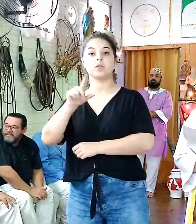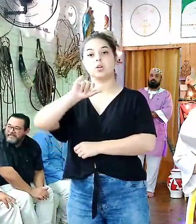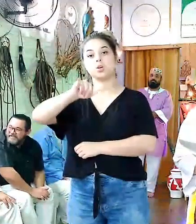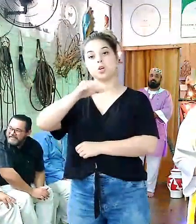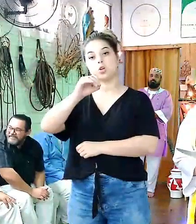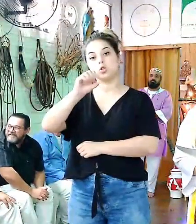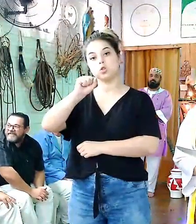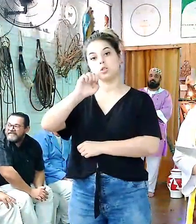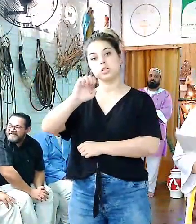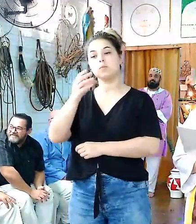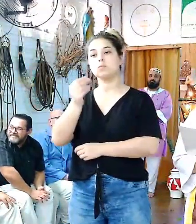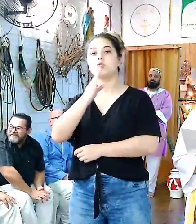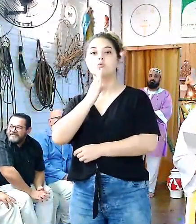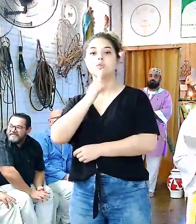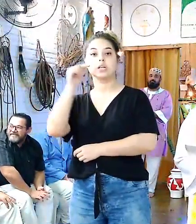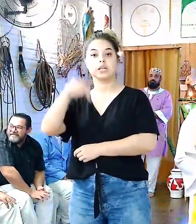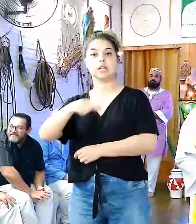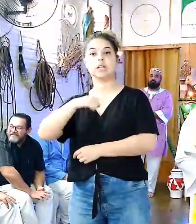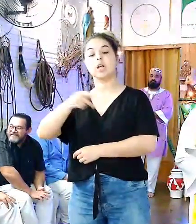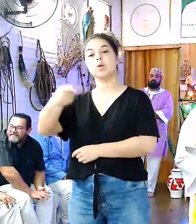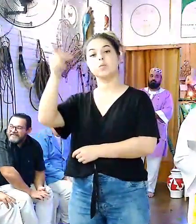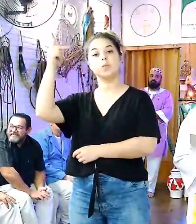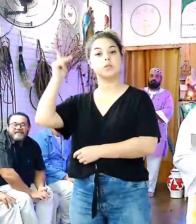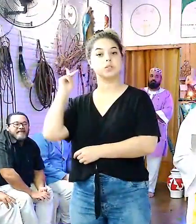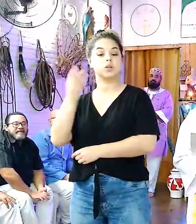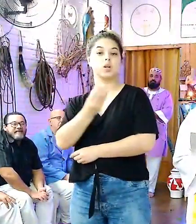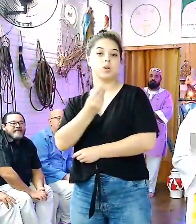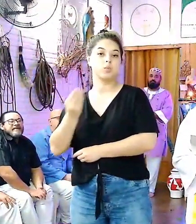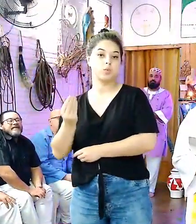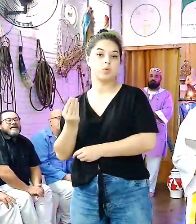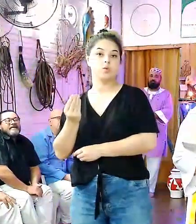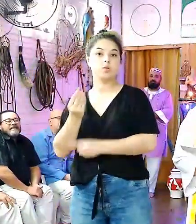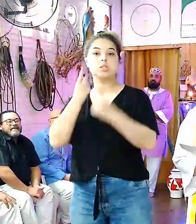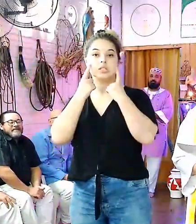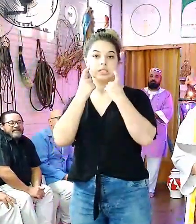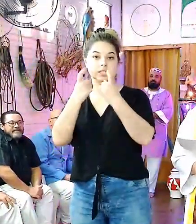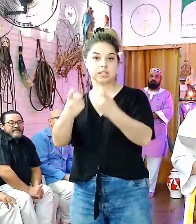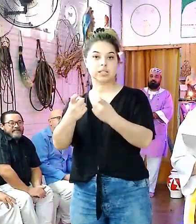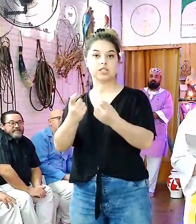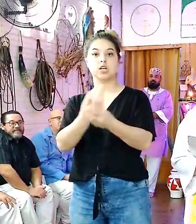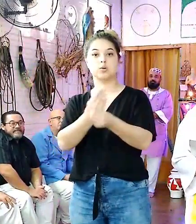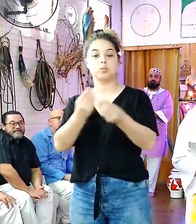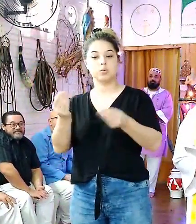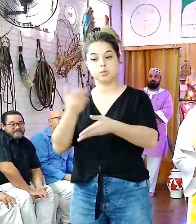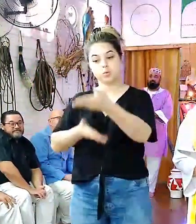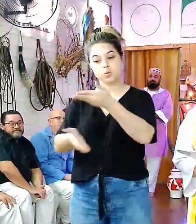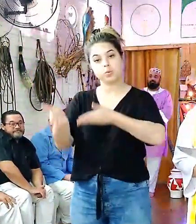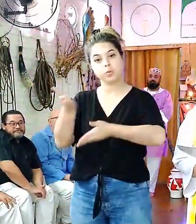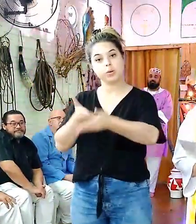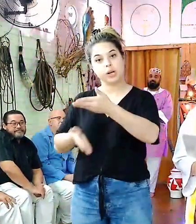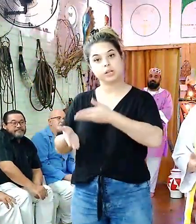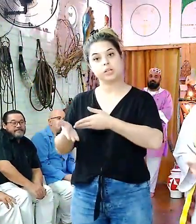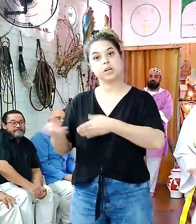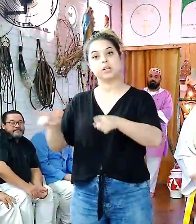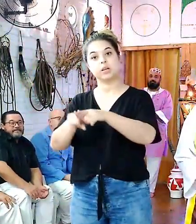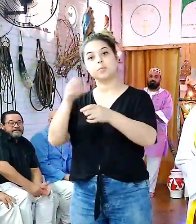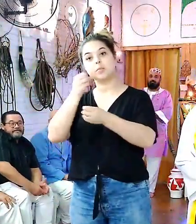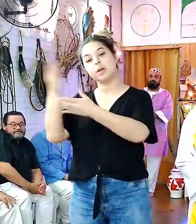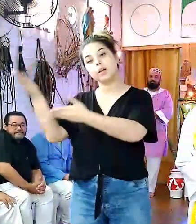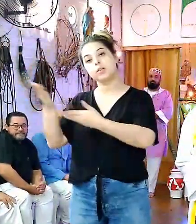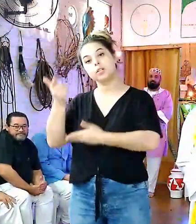muito conhecido aqui no terreiro. Temos uma história muito, muito interessante, de muito compartilhamento, né? Então